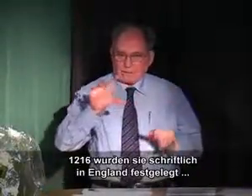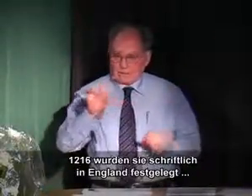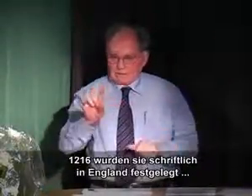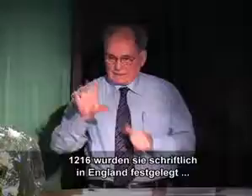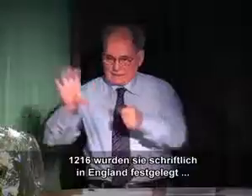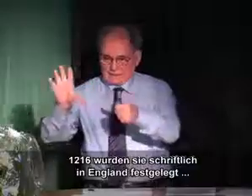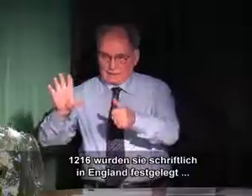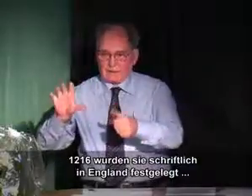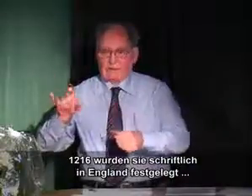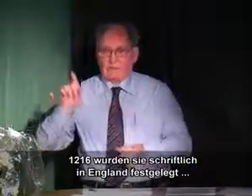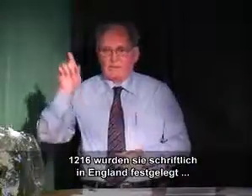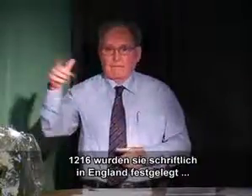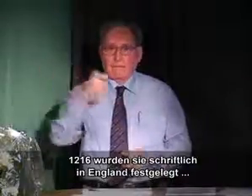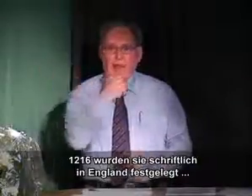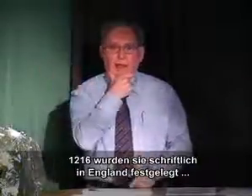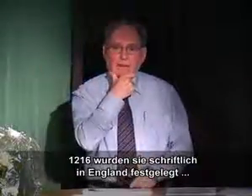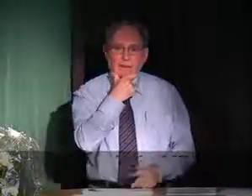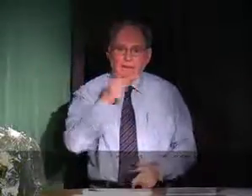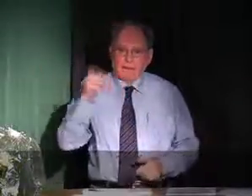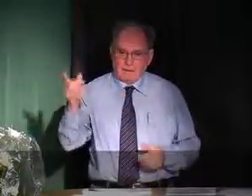1216 wurden sie schriftlich in England festgelegt.